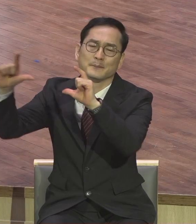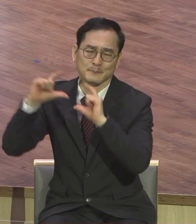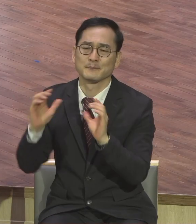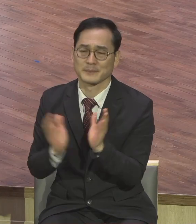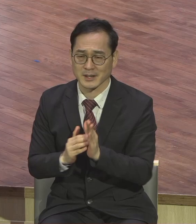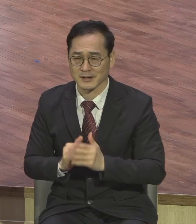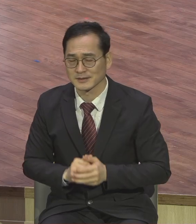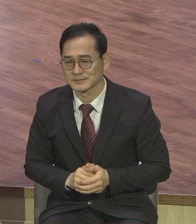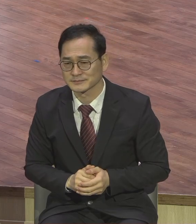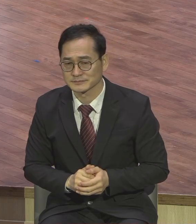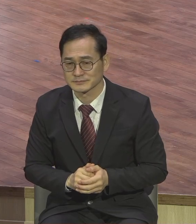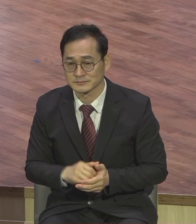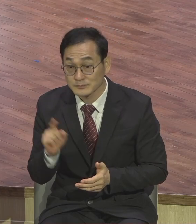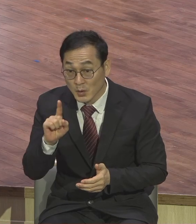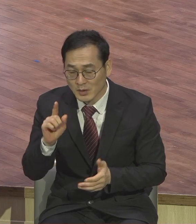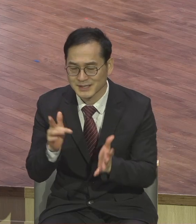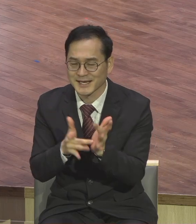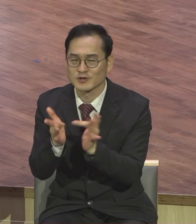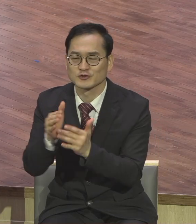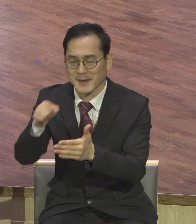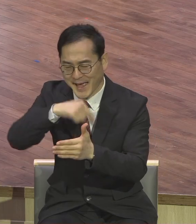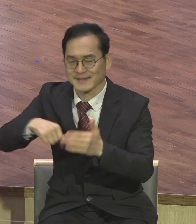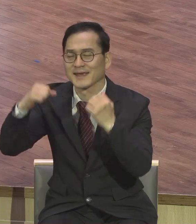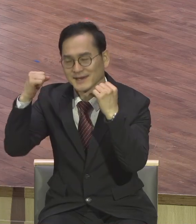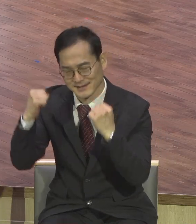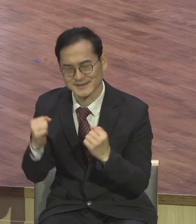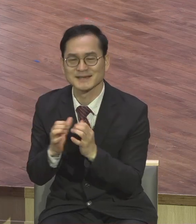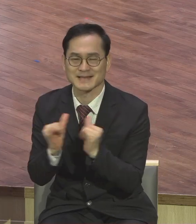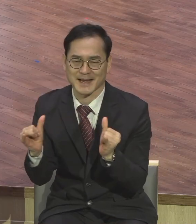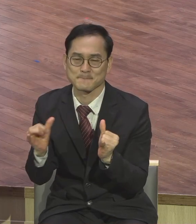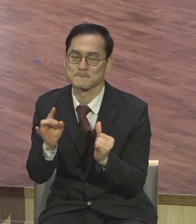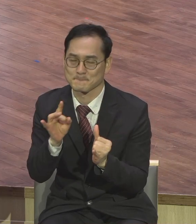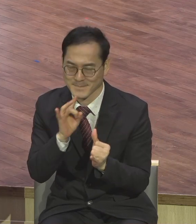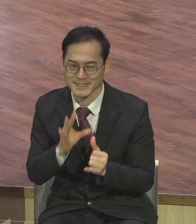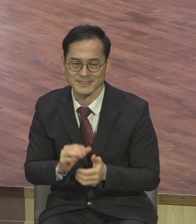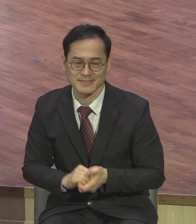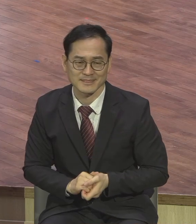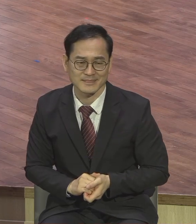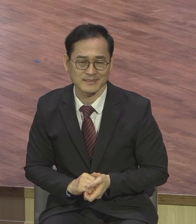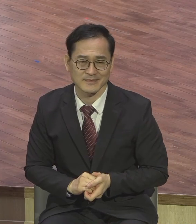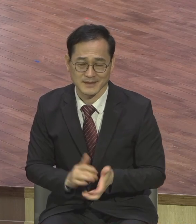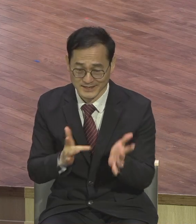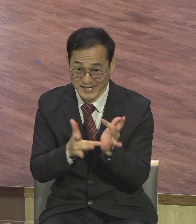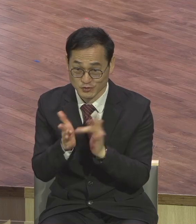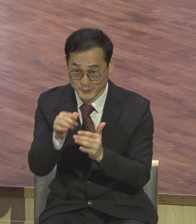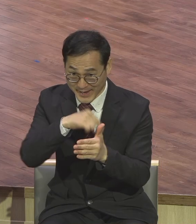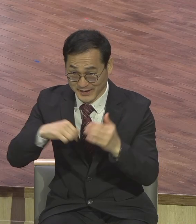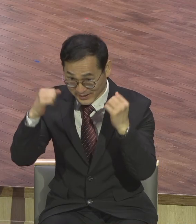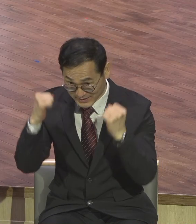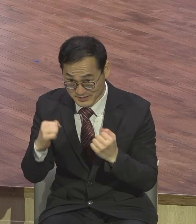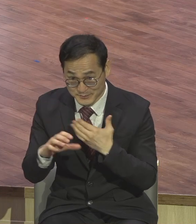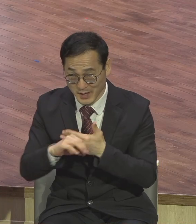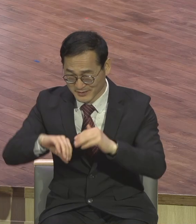그리스도 안에 있으면 이 말이 무슨 말입니까? 이 그리스도 안에 있는 자는 모든 게 다 끝났다는